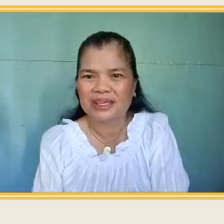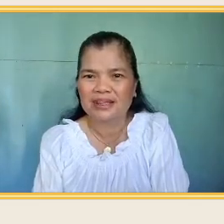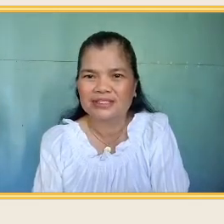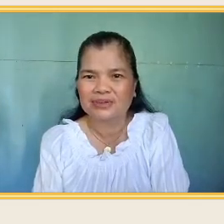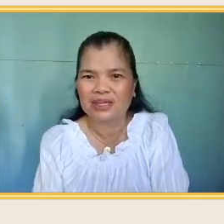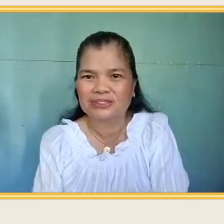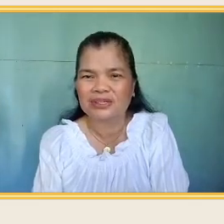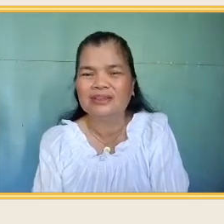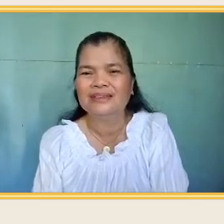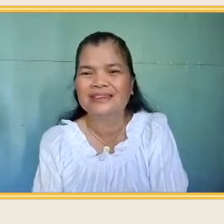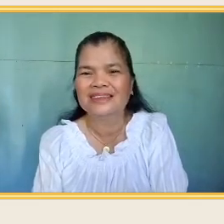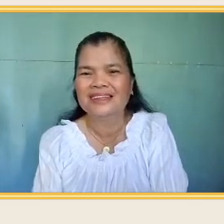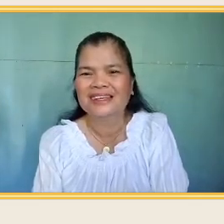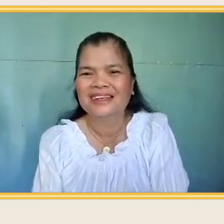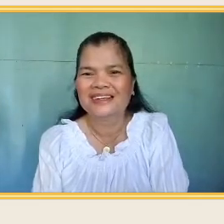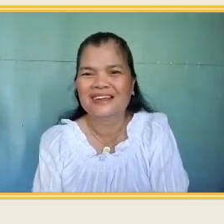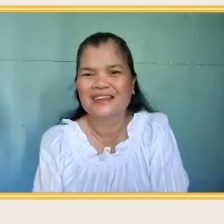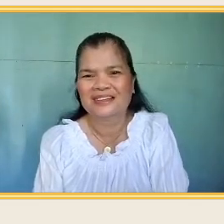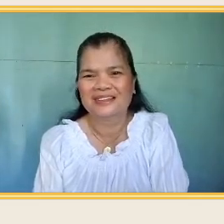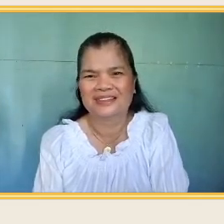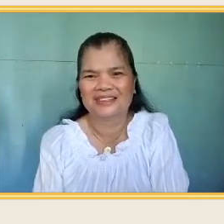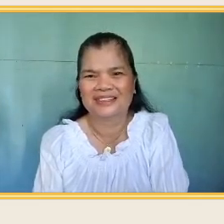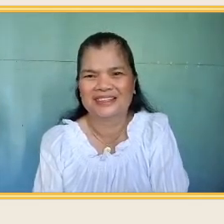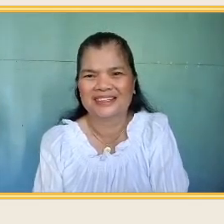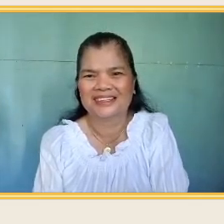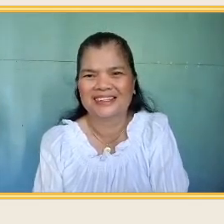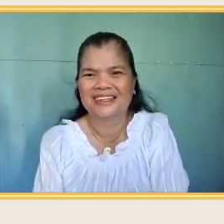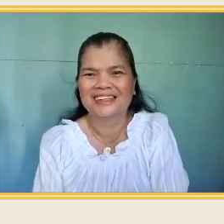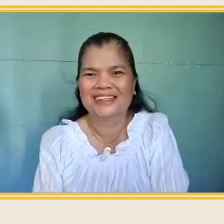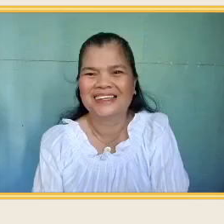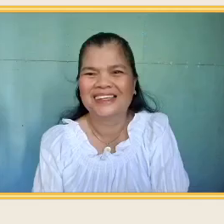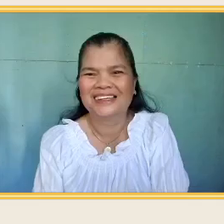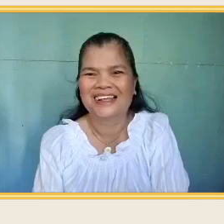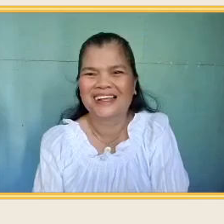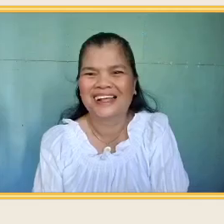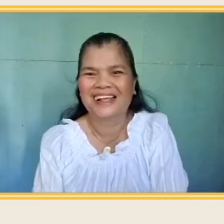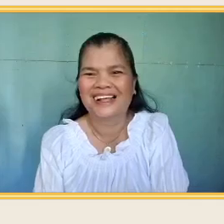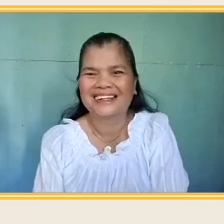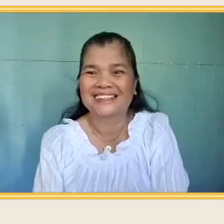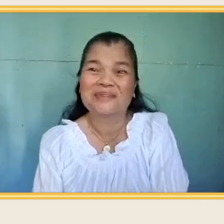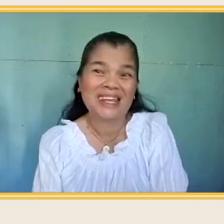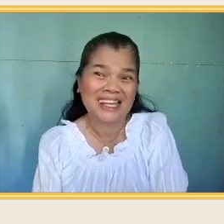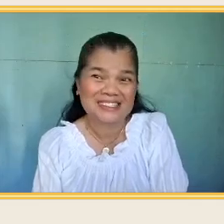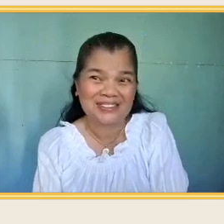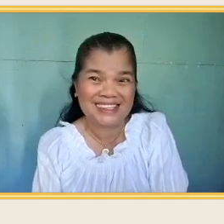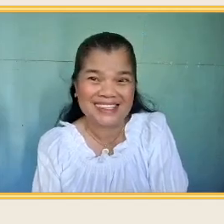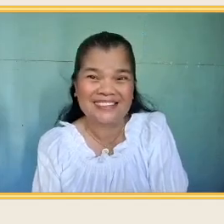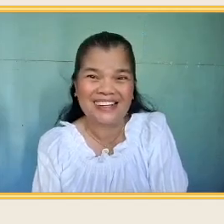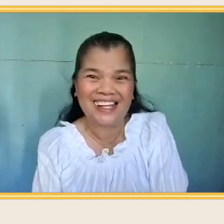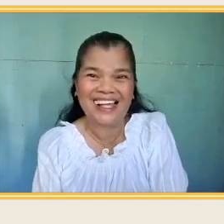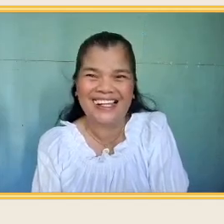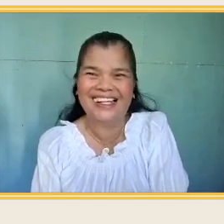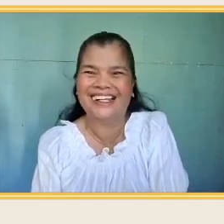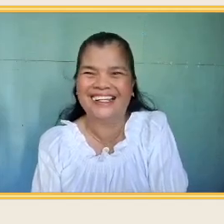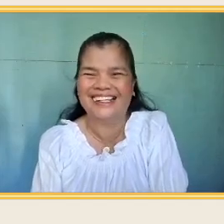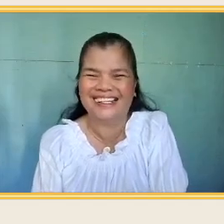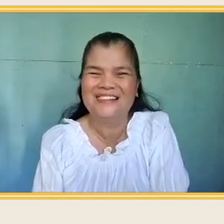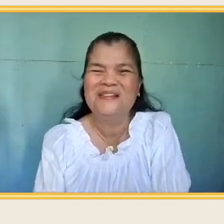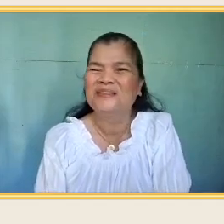Number 3 illustration. Number 3, wala. Kasi may nakasulat yun na wala.